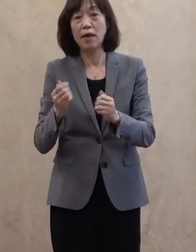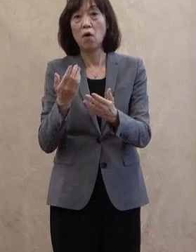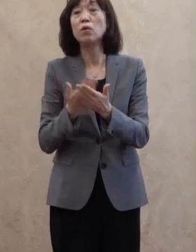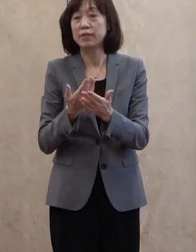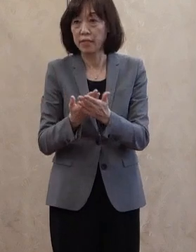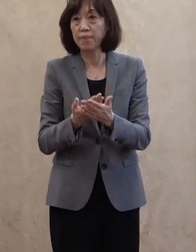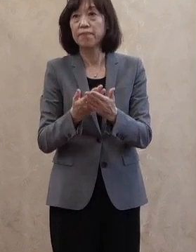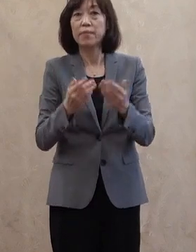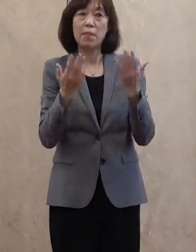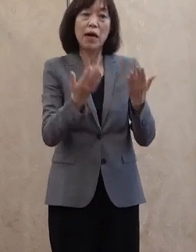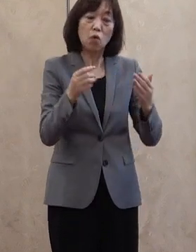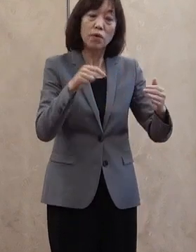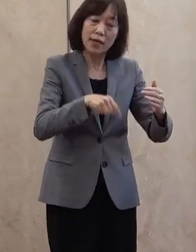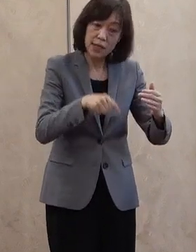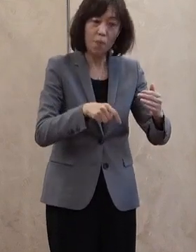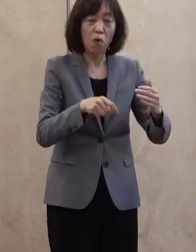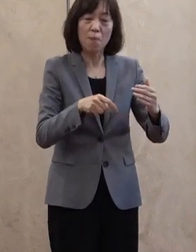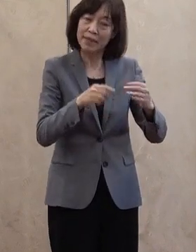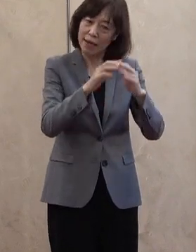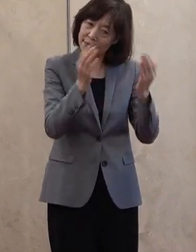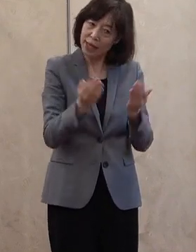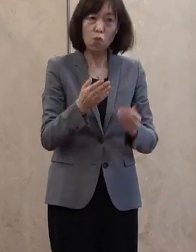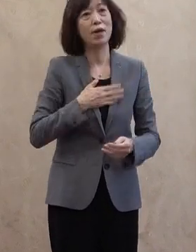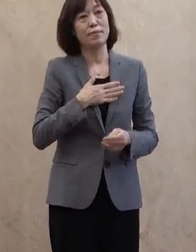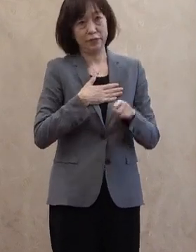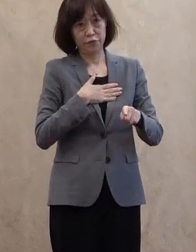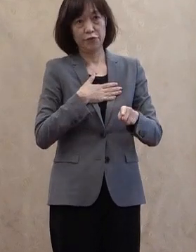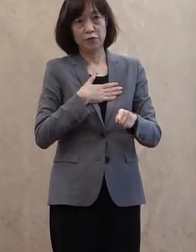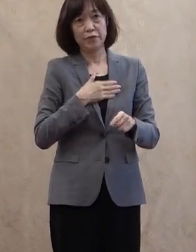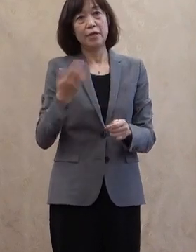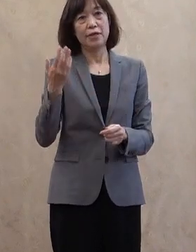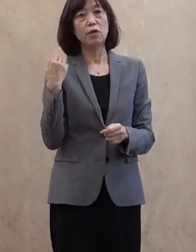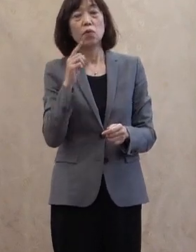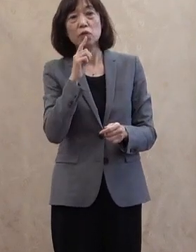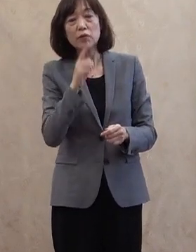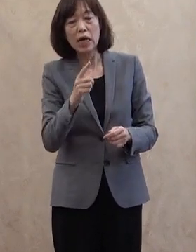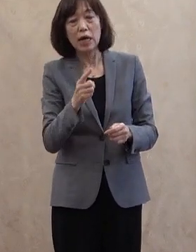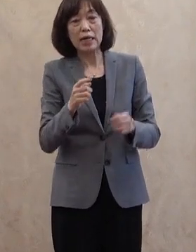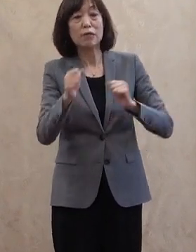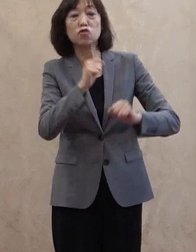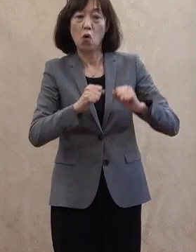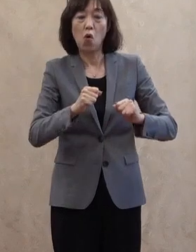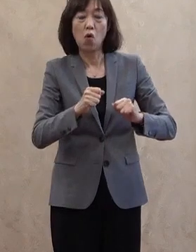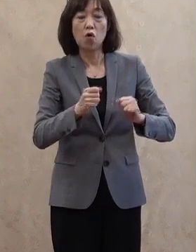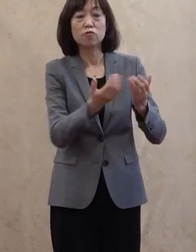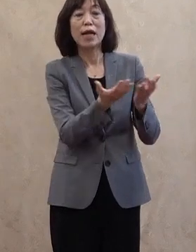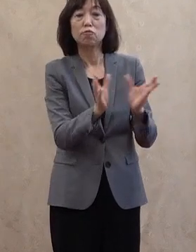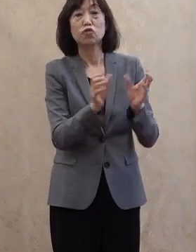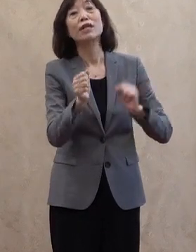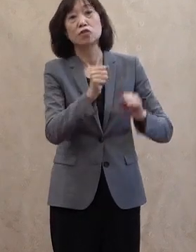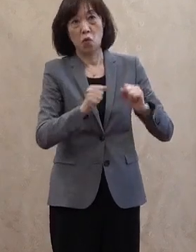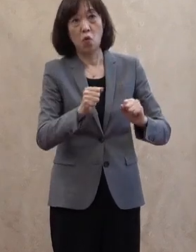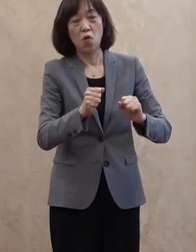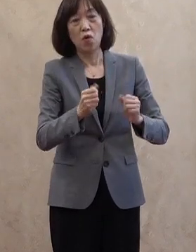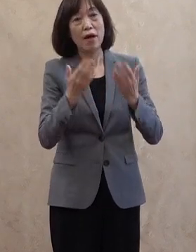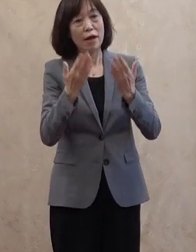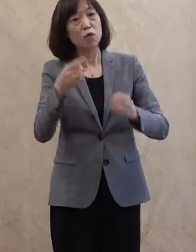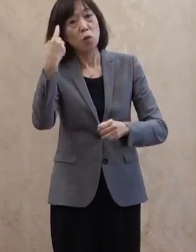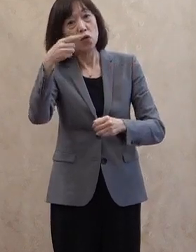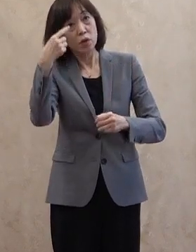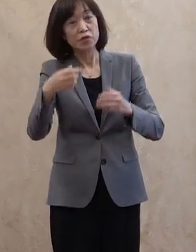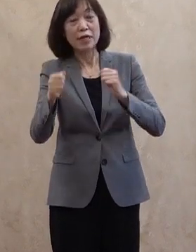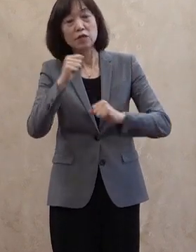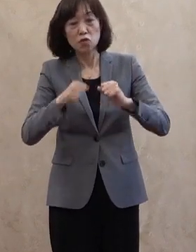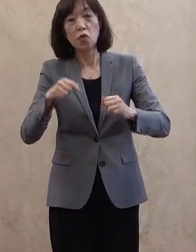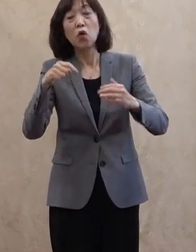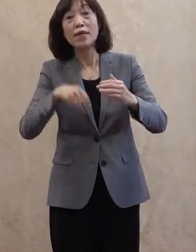見えある程度見えてますから、先ほど申し上げたその感染リスクの高い活動、部活動であったり学校教育活動でもこういう大きな発